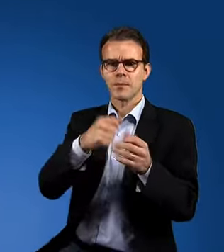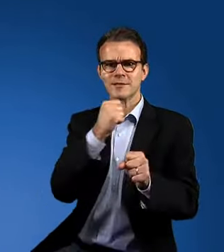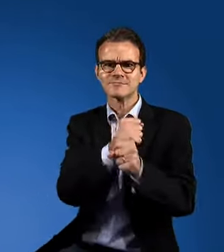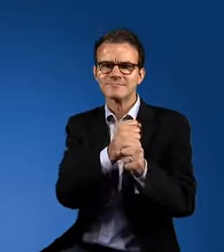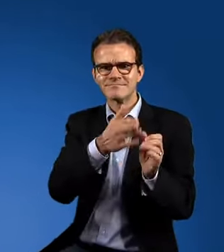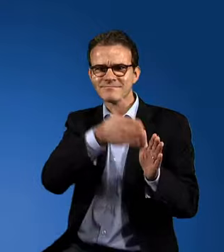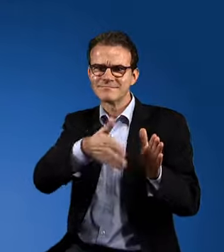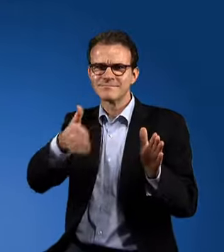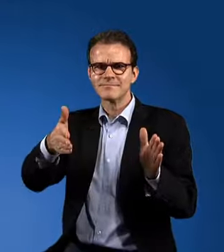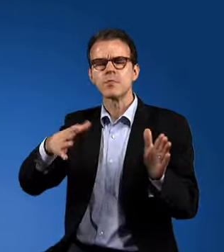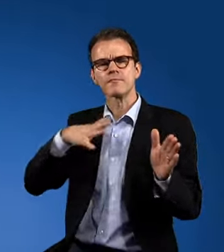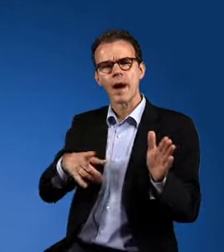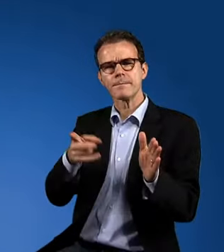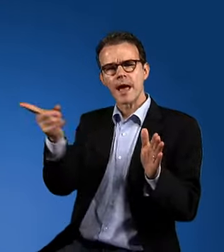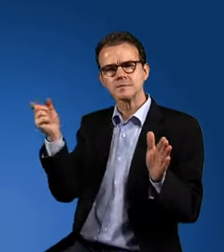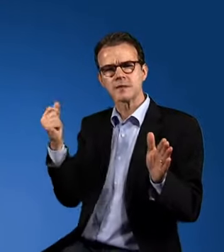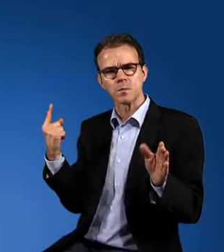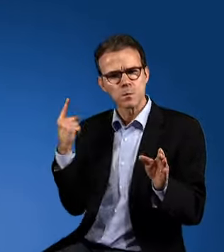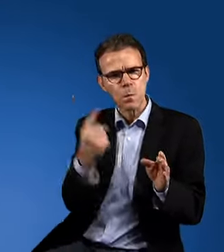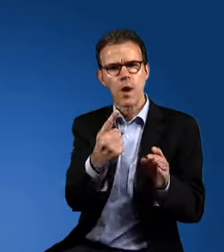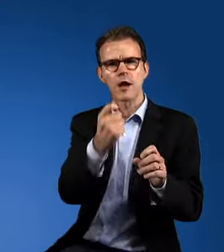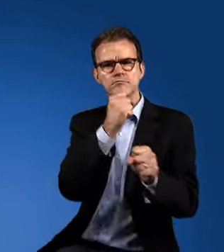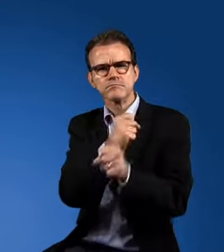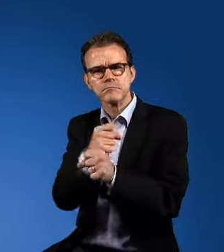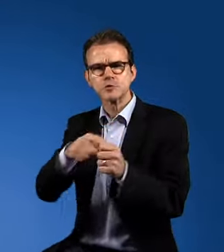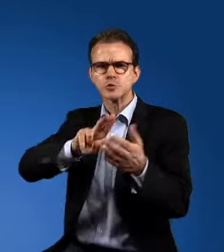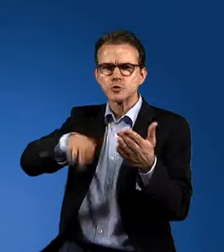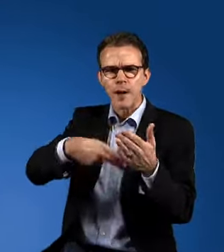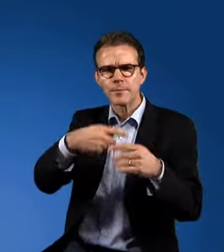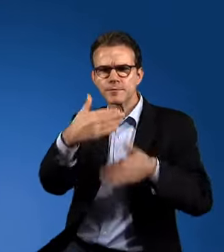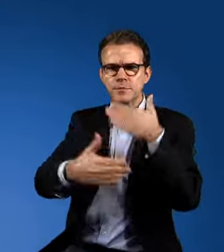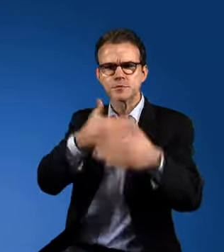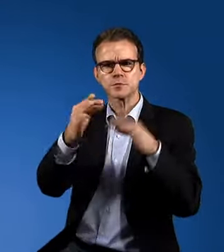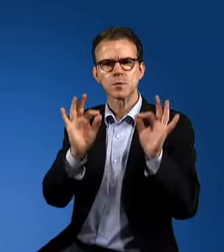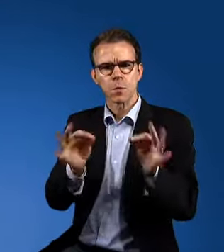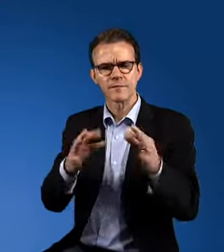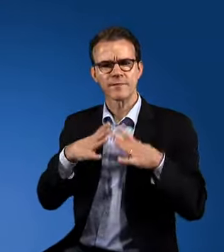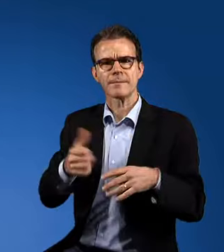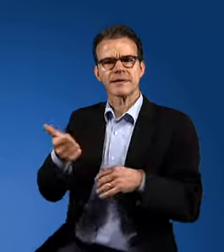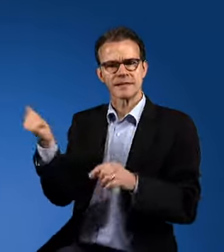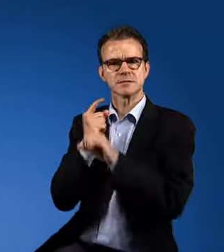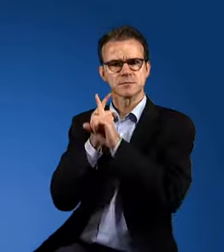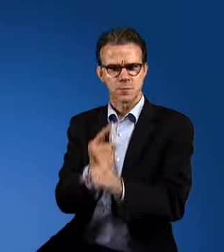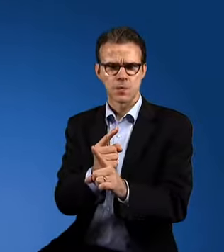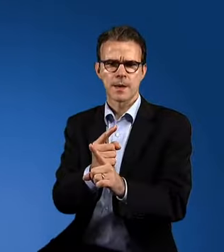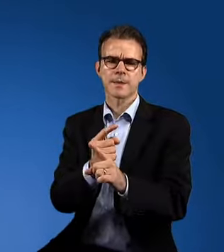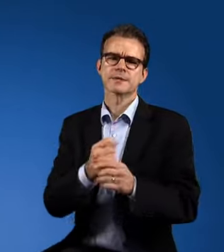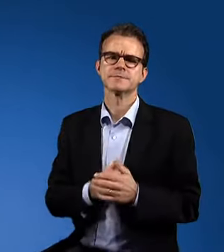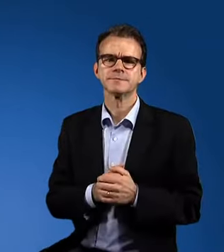edellytti jo tämän sopimuksen tekovaiheessa, että vammaiset osallistetaan